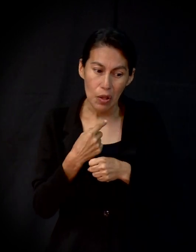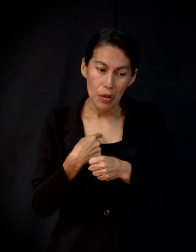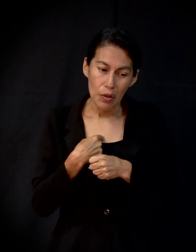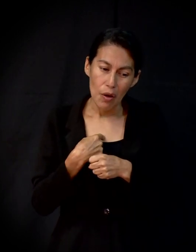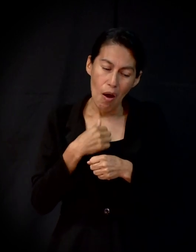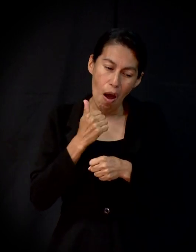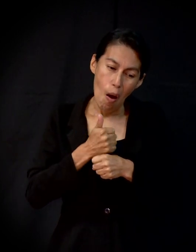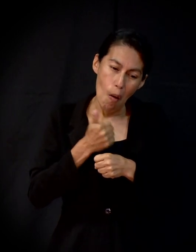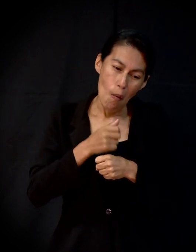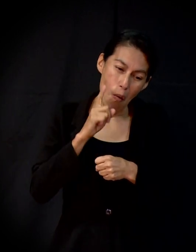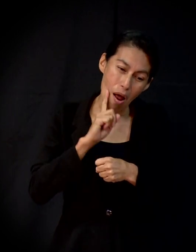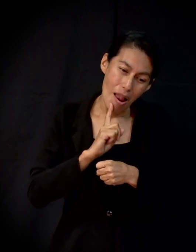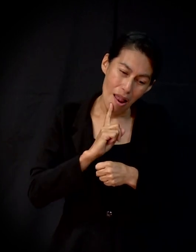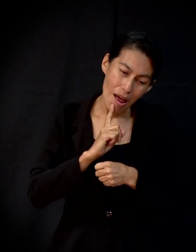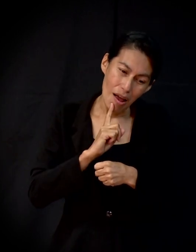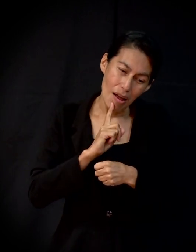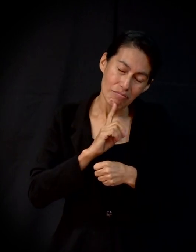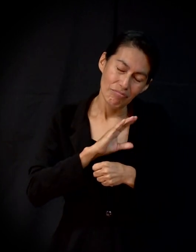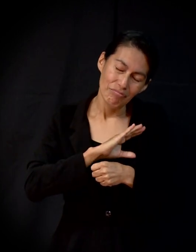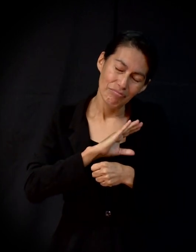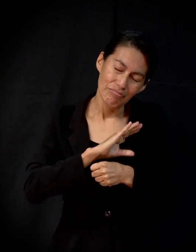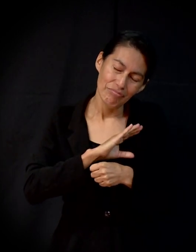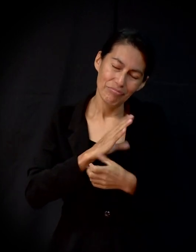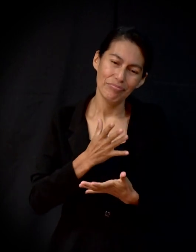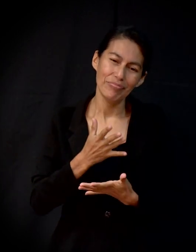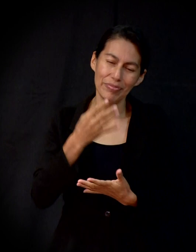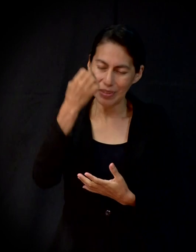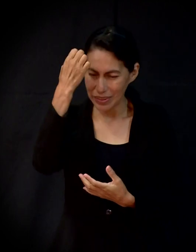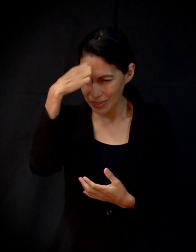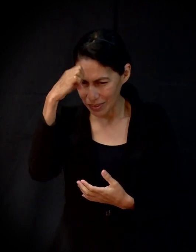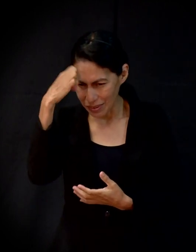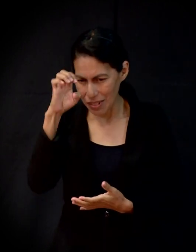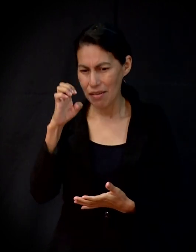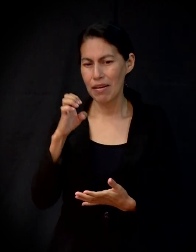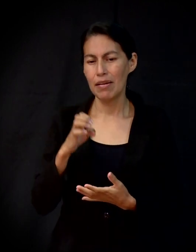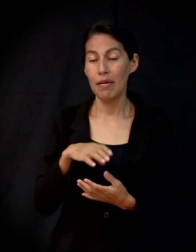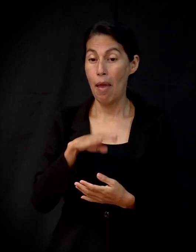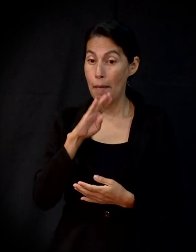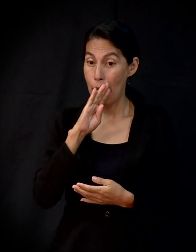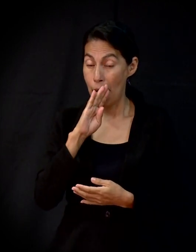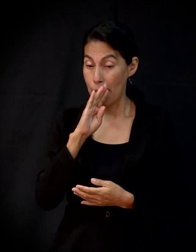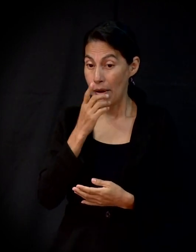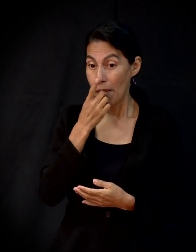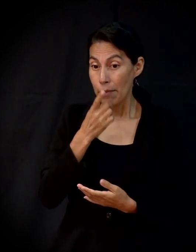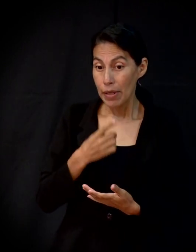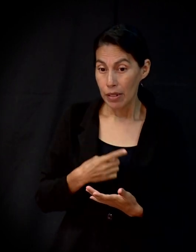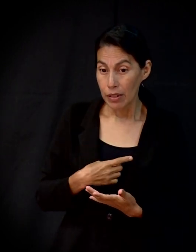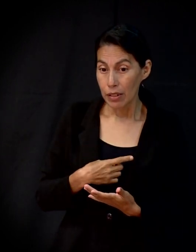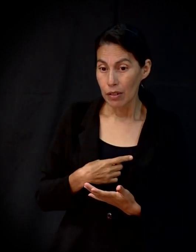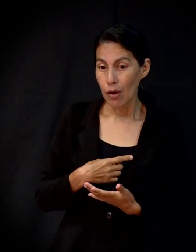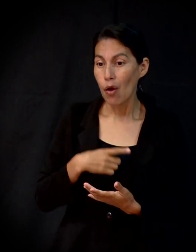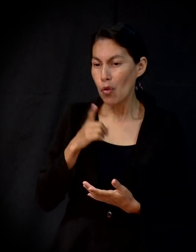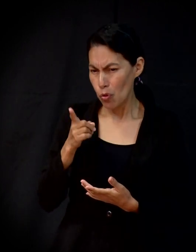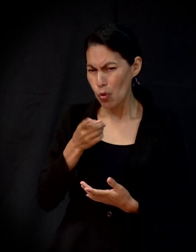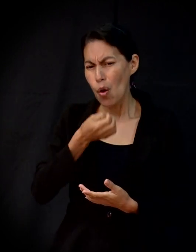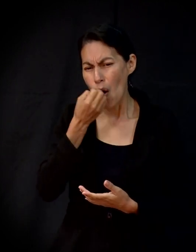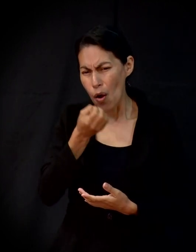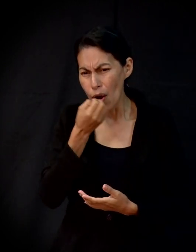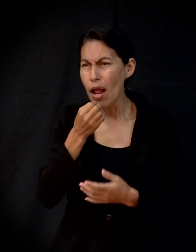abuelita. Entonces, mi mamá dijo que oraba a Jesús y él había que vivir